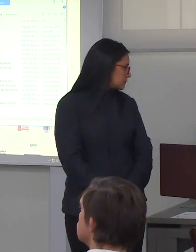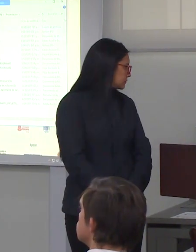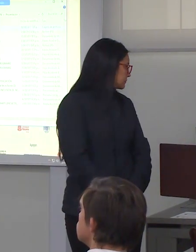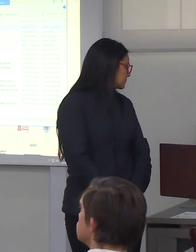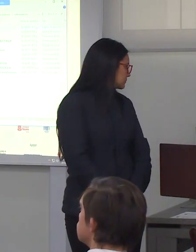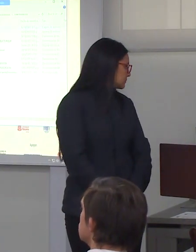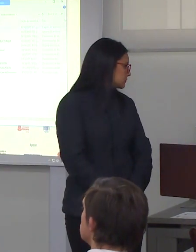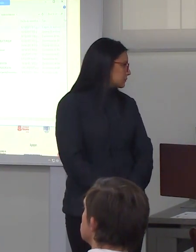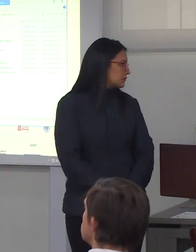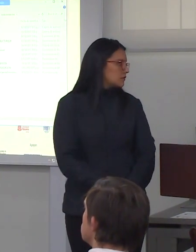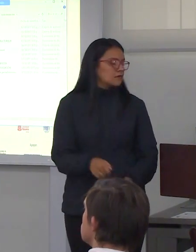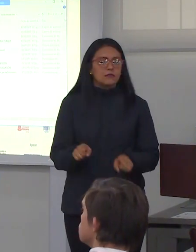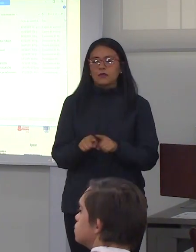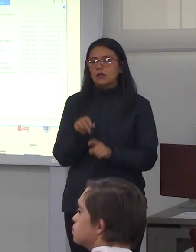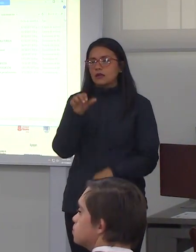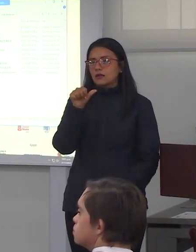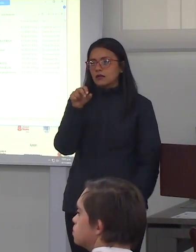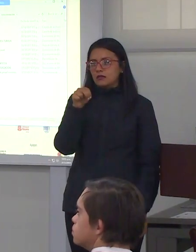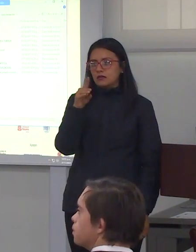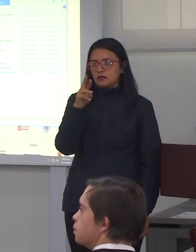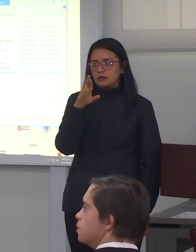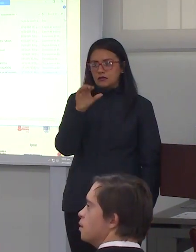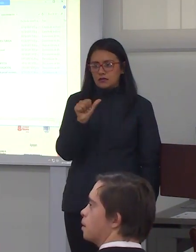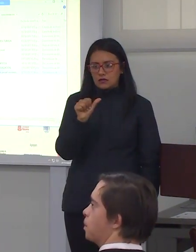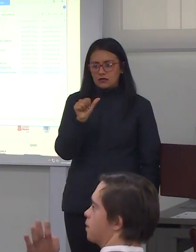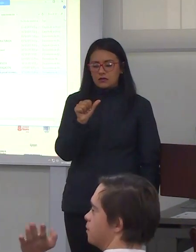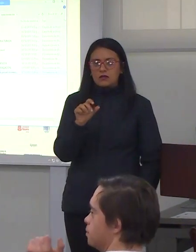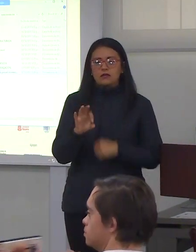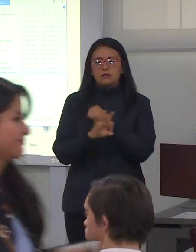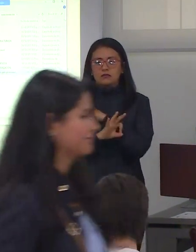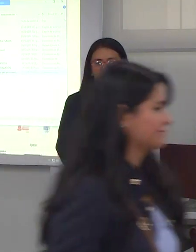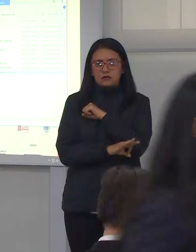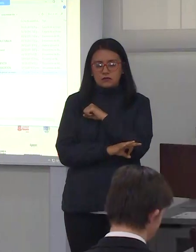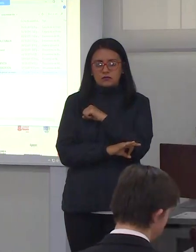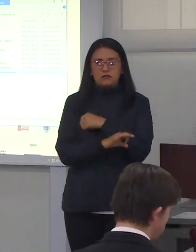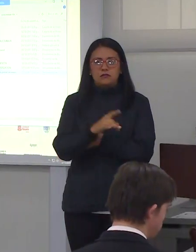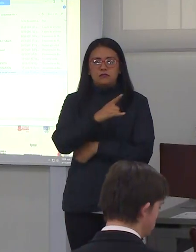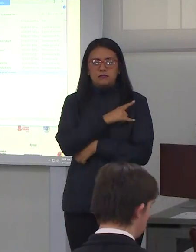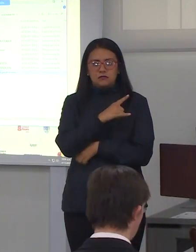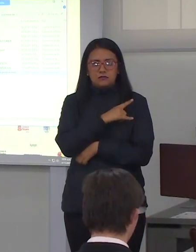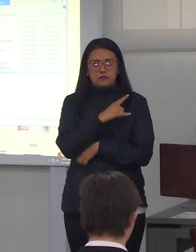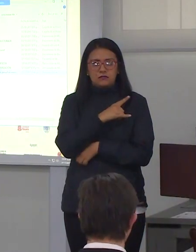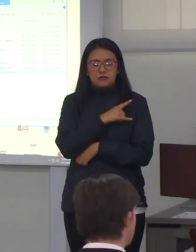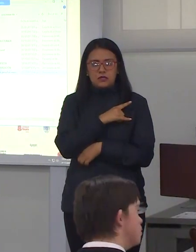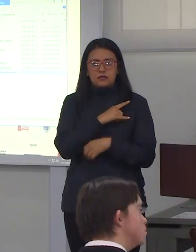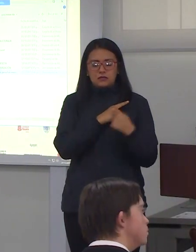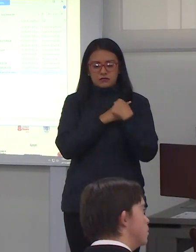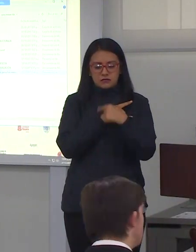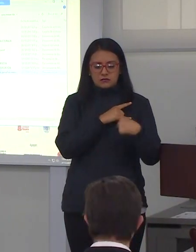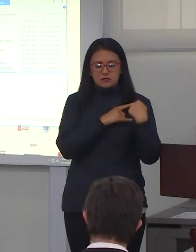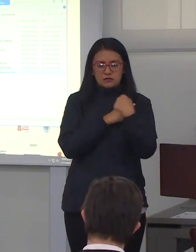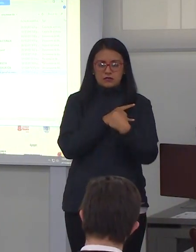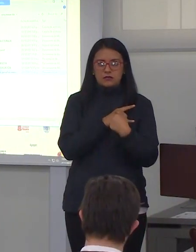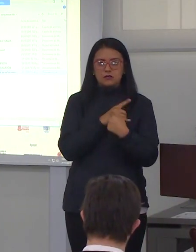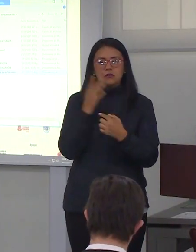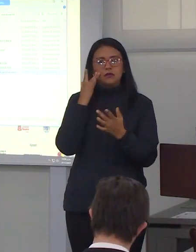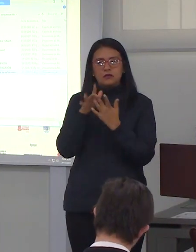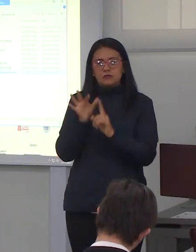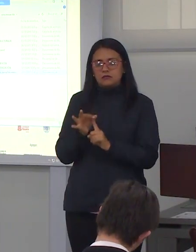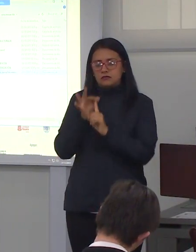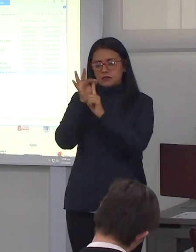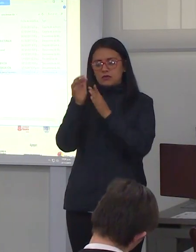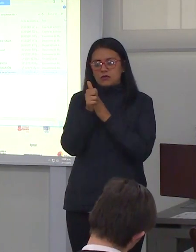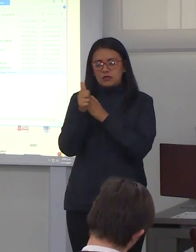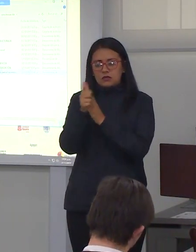Andrea Marcela Rodríguez Méndez psicóloga de la universidad Santo Tomás especialista en educación y